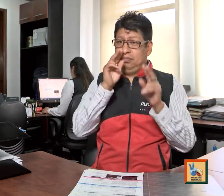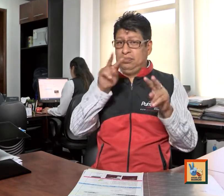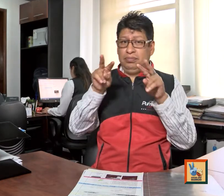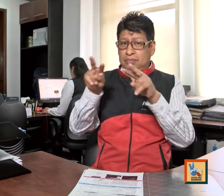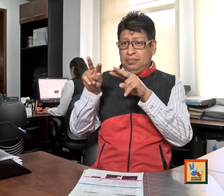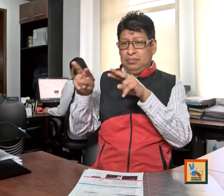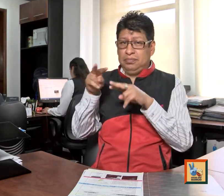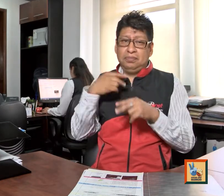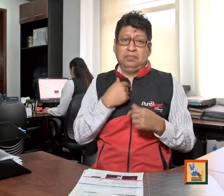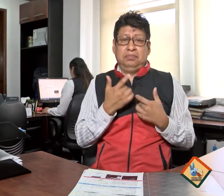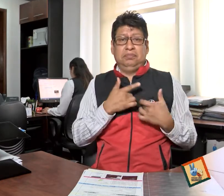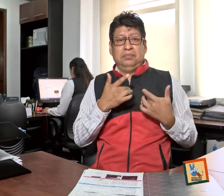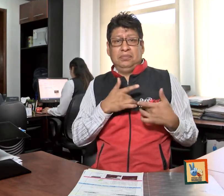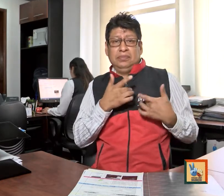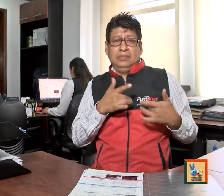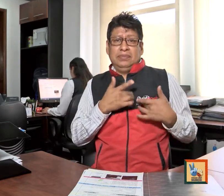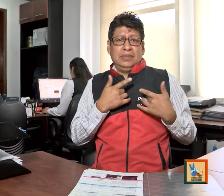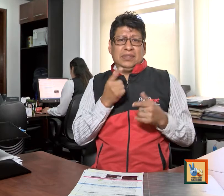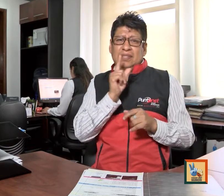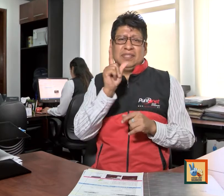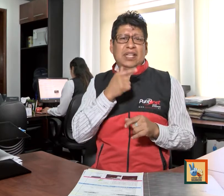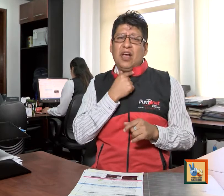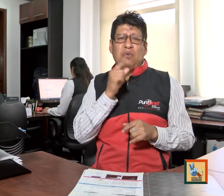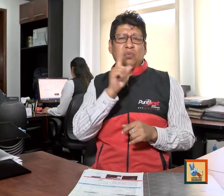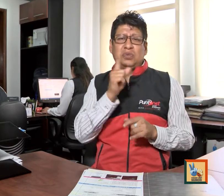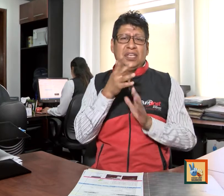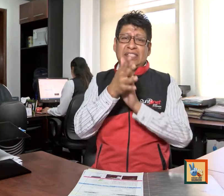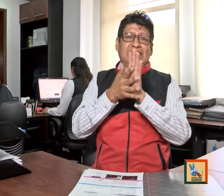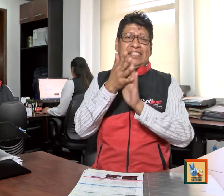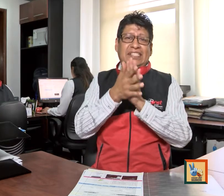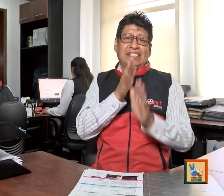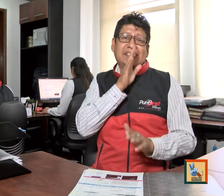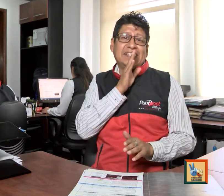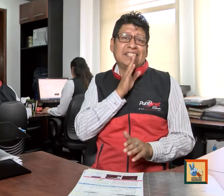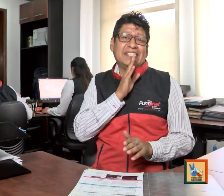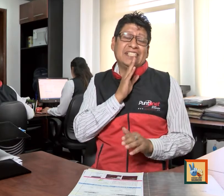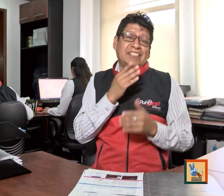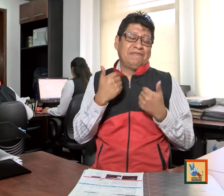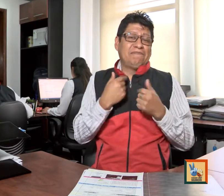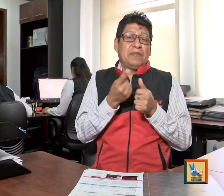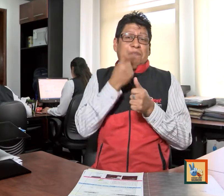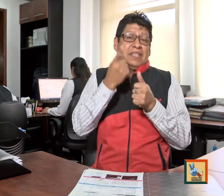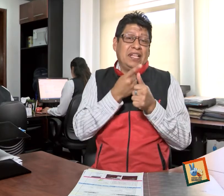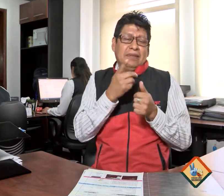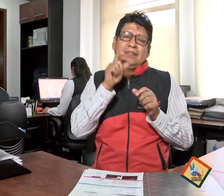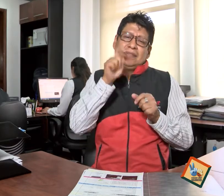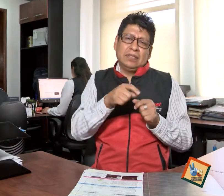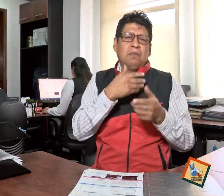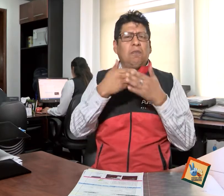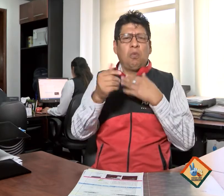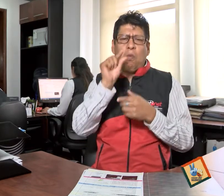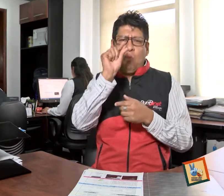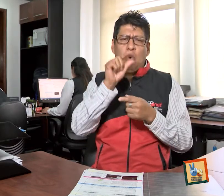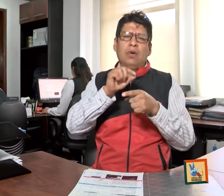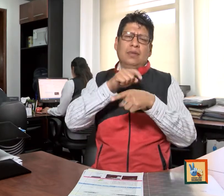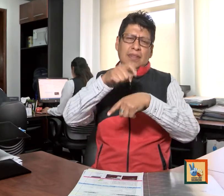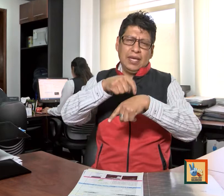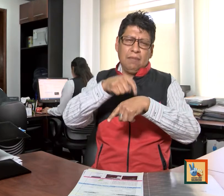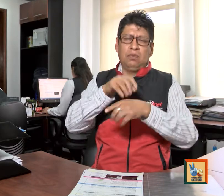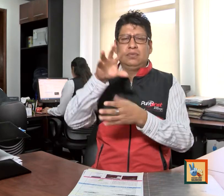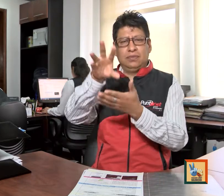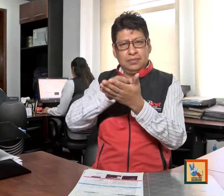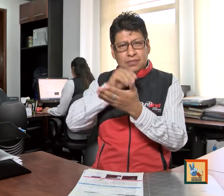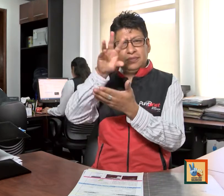era raro porque al principio no me gustaban las señas sin embargo tiempo después con mucha paciencia y perseverancia